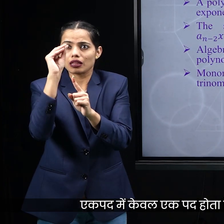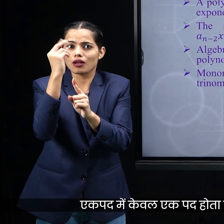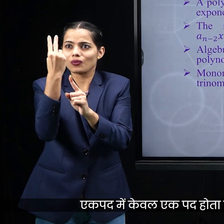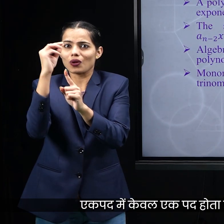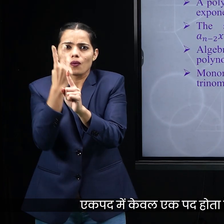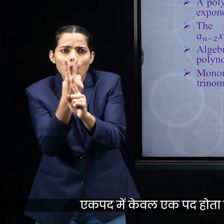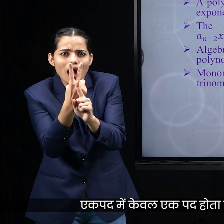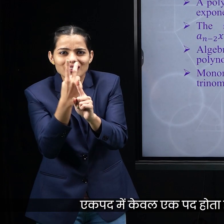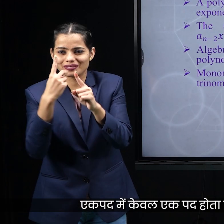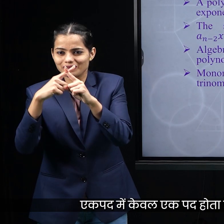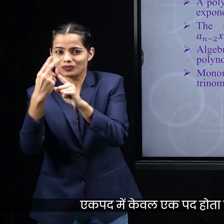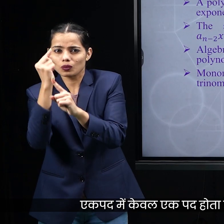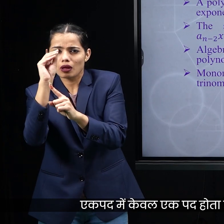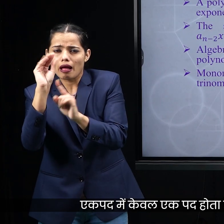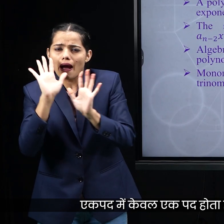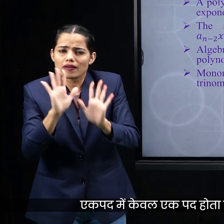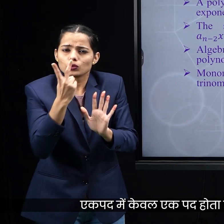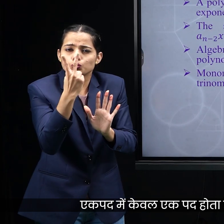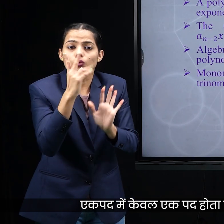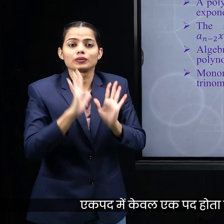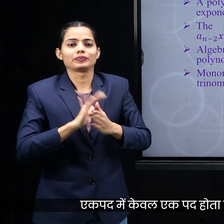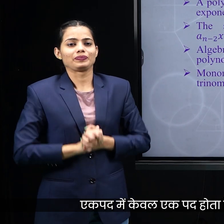में 3 पद होते हैं।